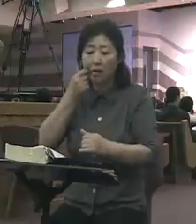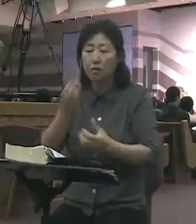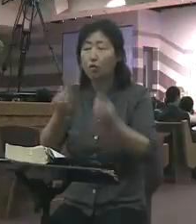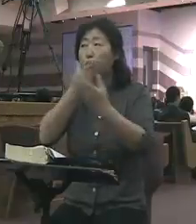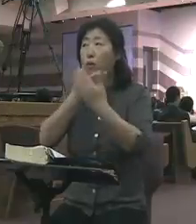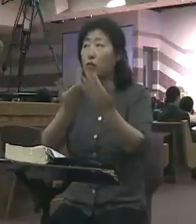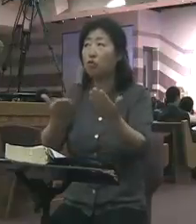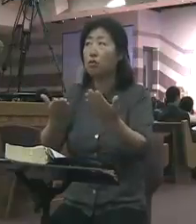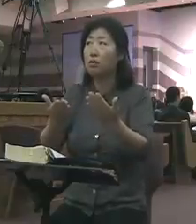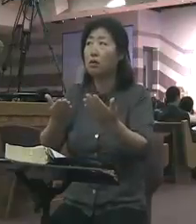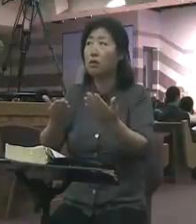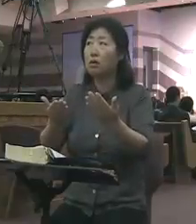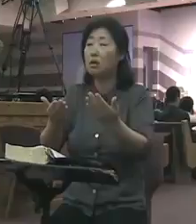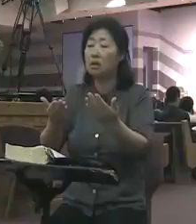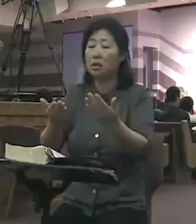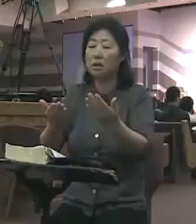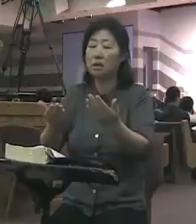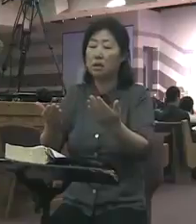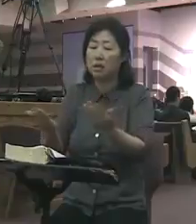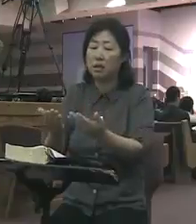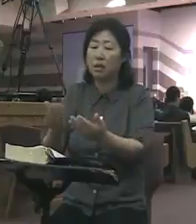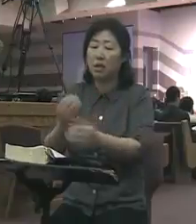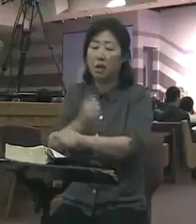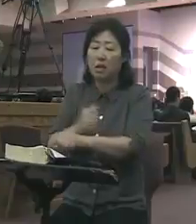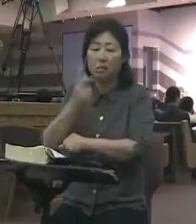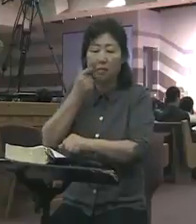일을 범하지 아니하겠습니다.